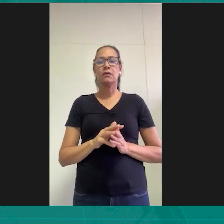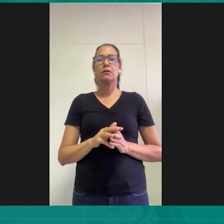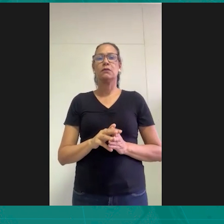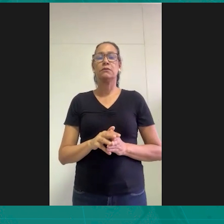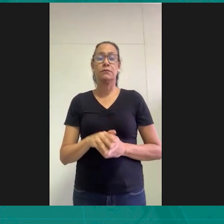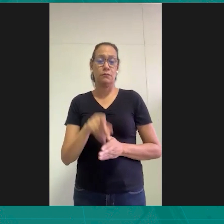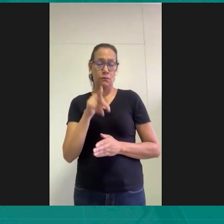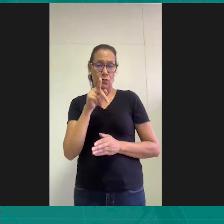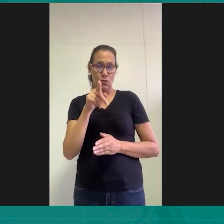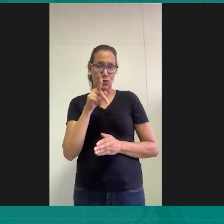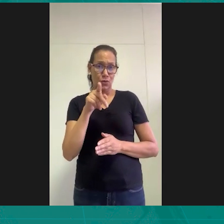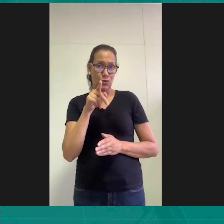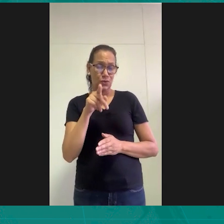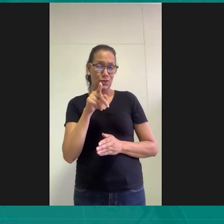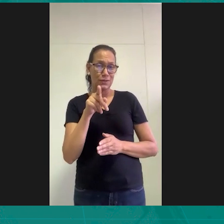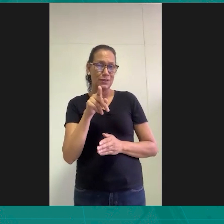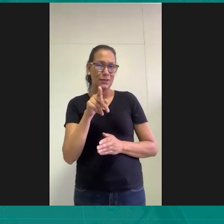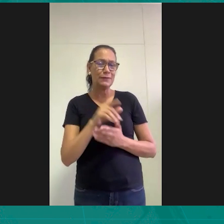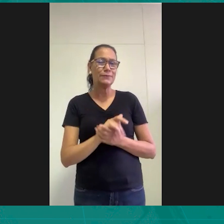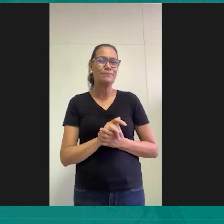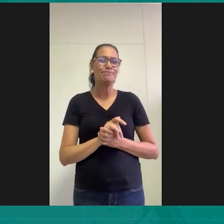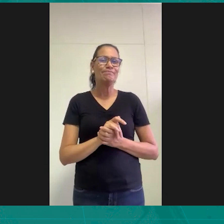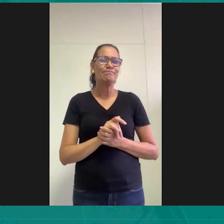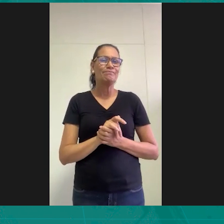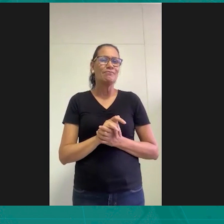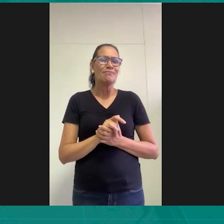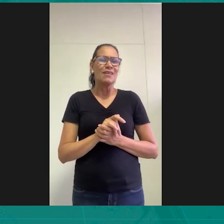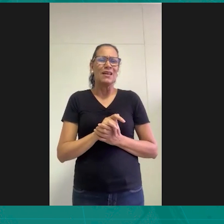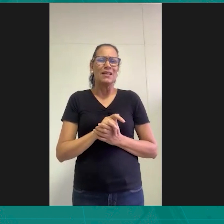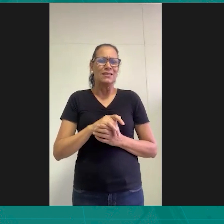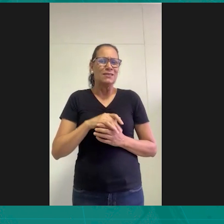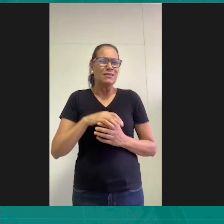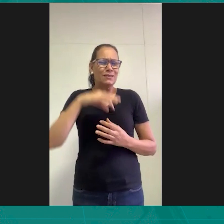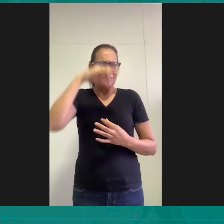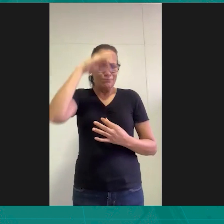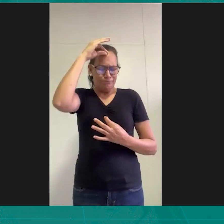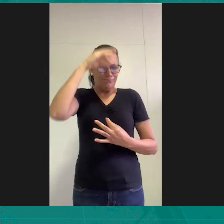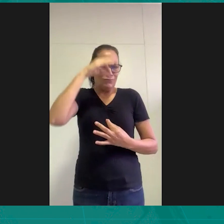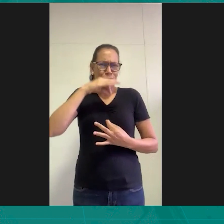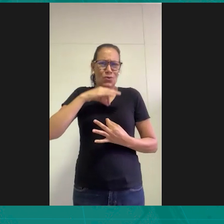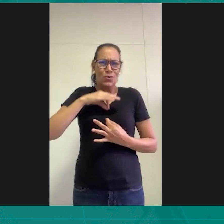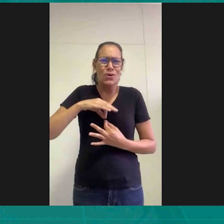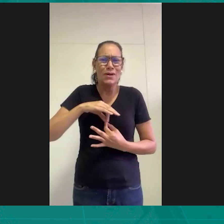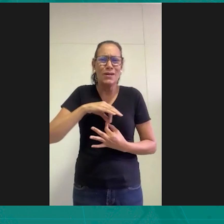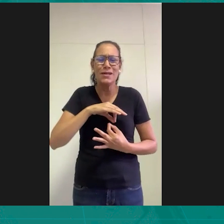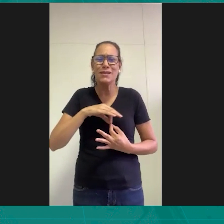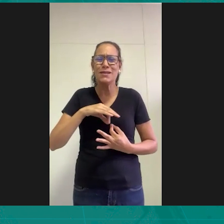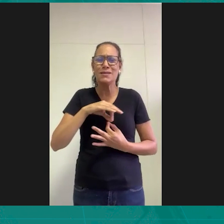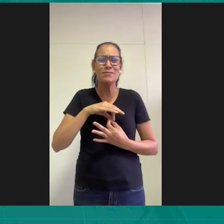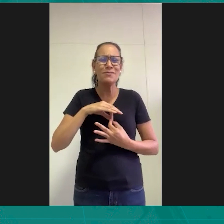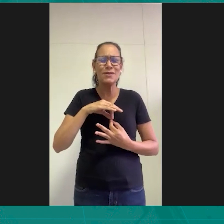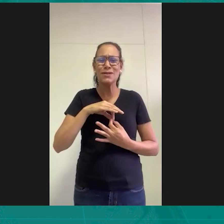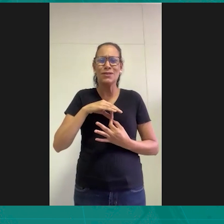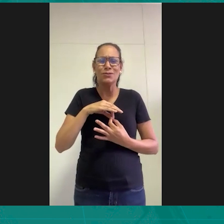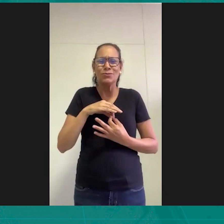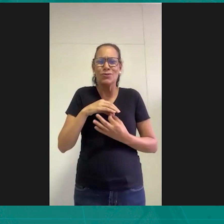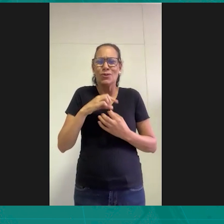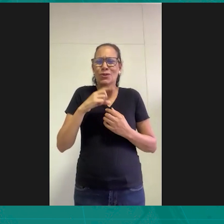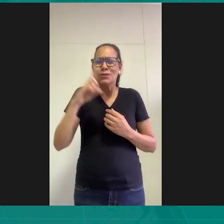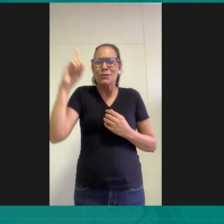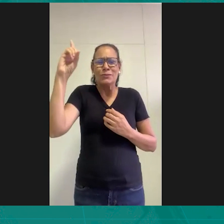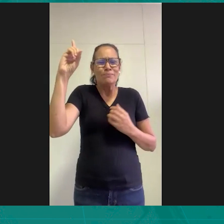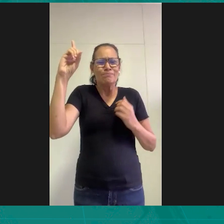você é tão um com o Senhor, assim como o filho era um com o pai. Irmão, tudo que